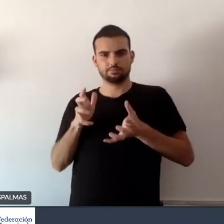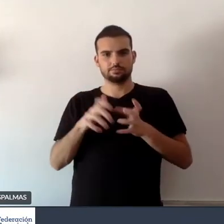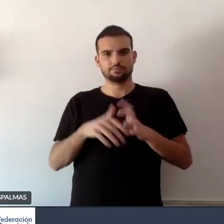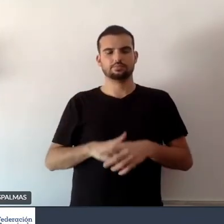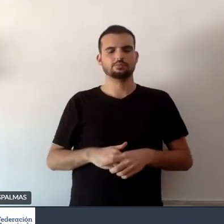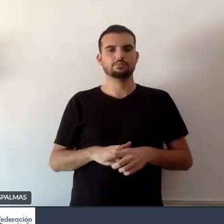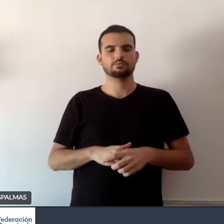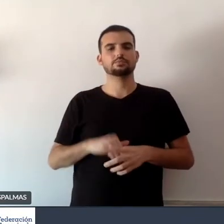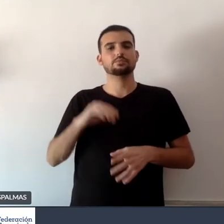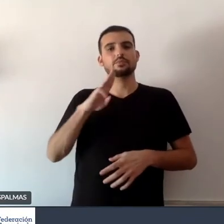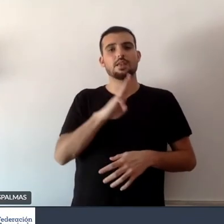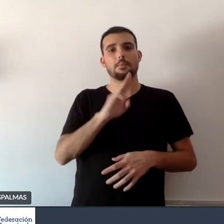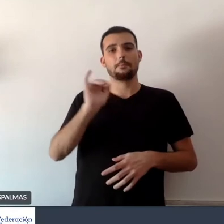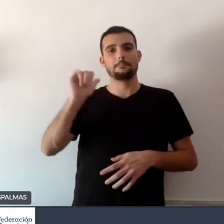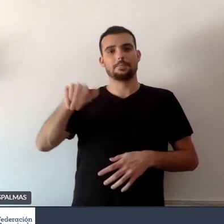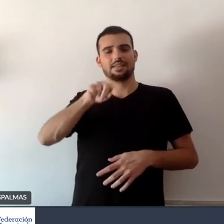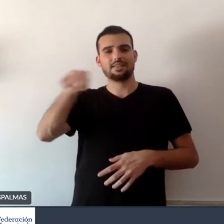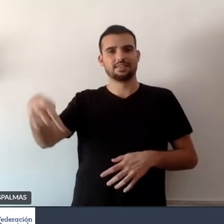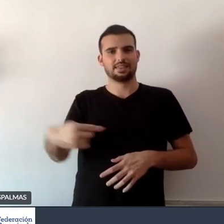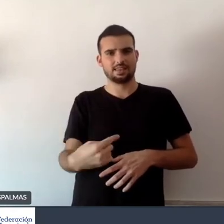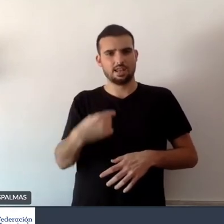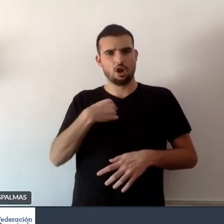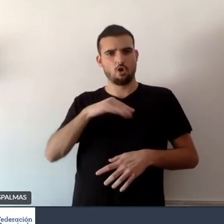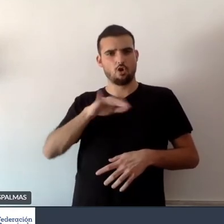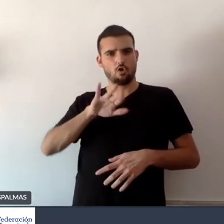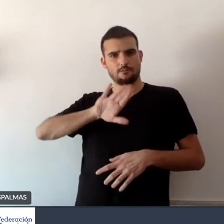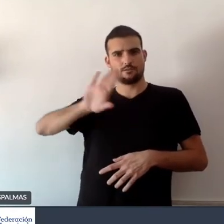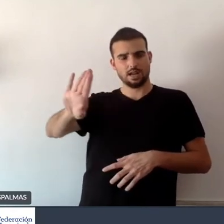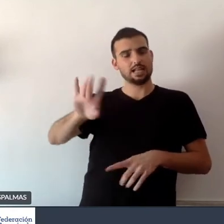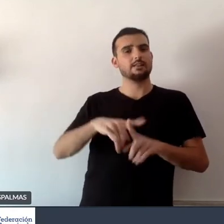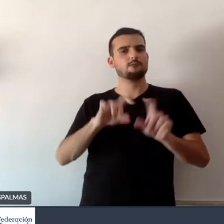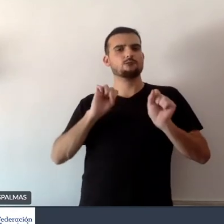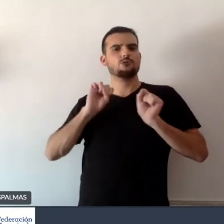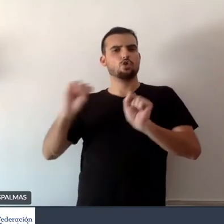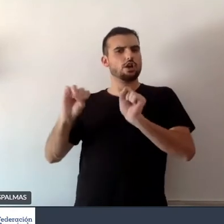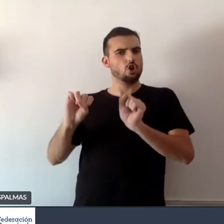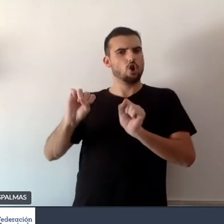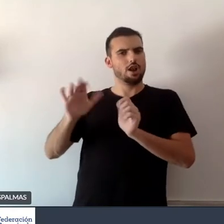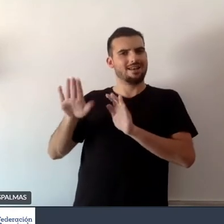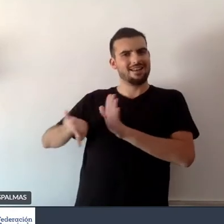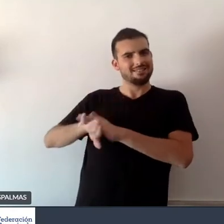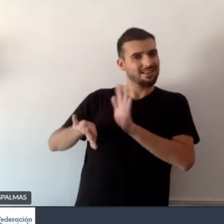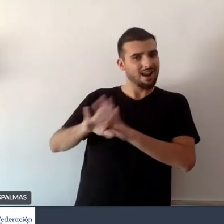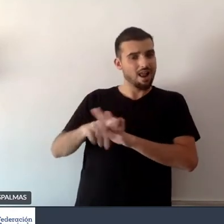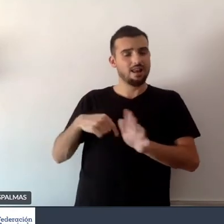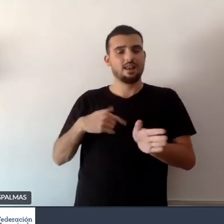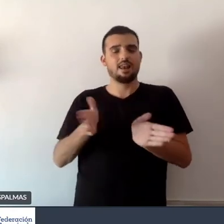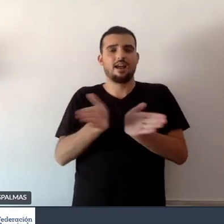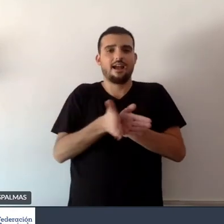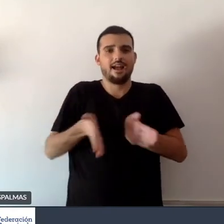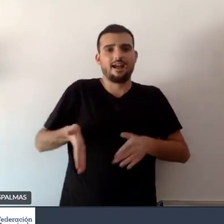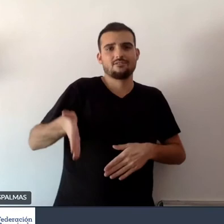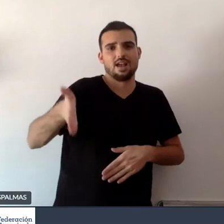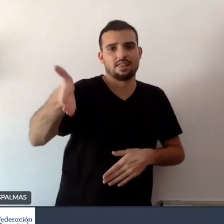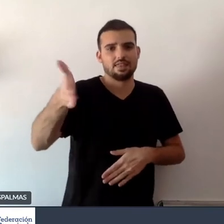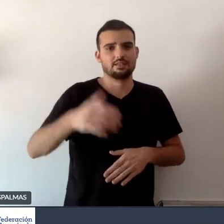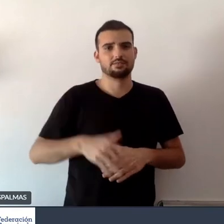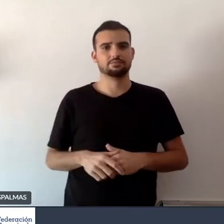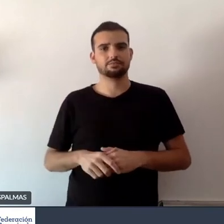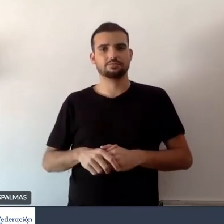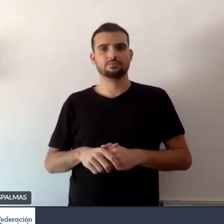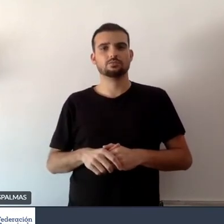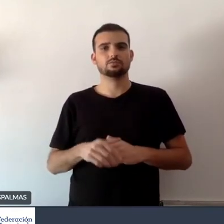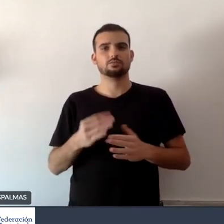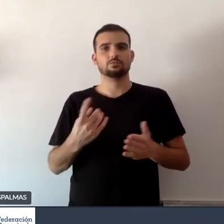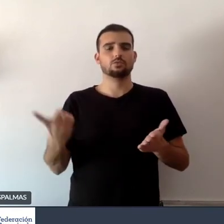Pin down en el lado contrario. Bloqueo directo lateral. Hacia banda. No lo utilizan. De nuevo